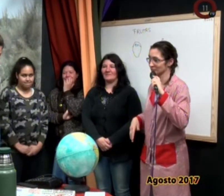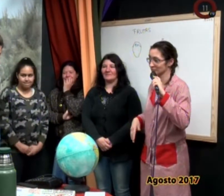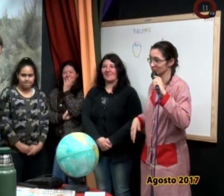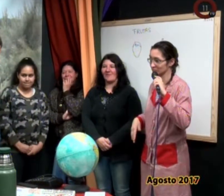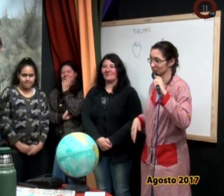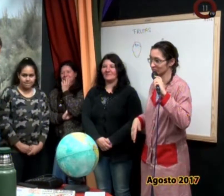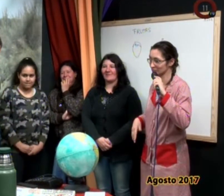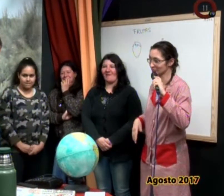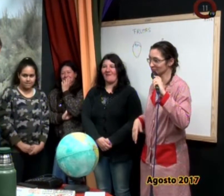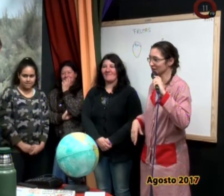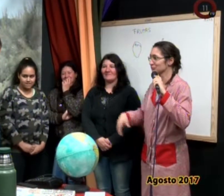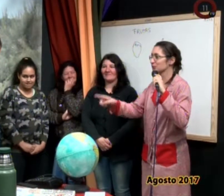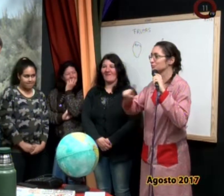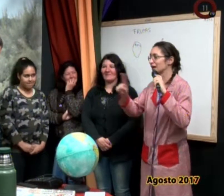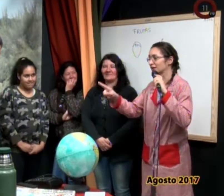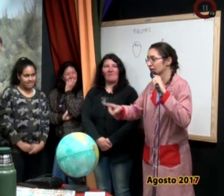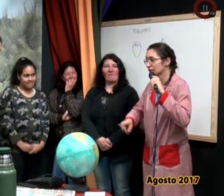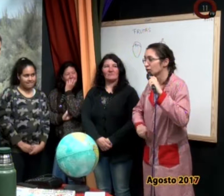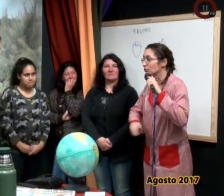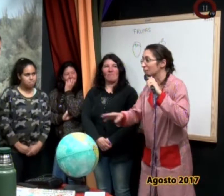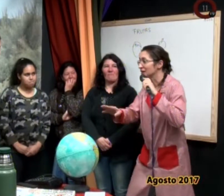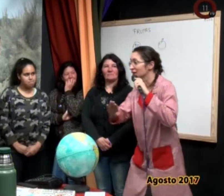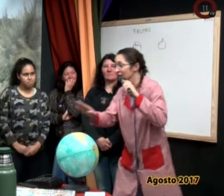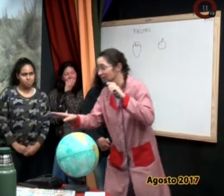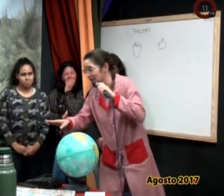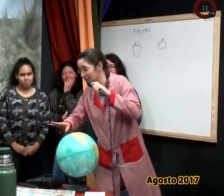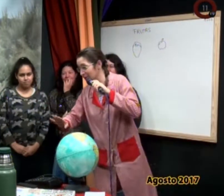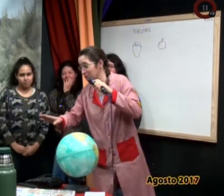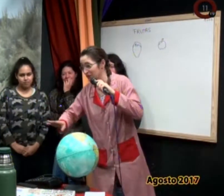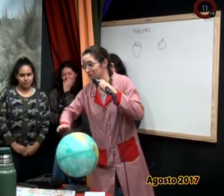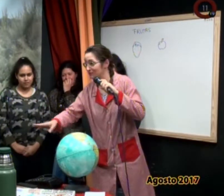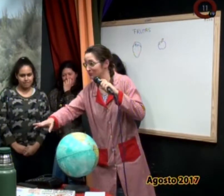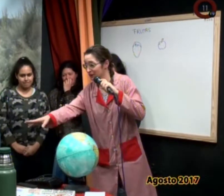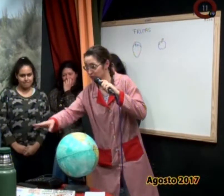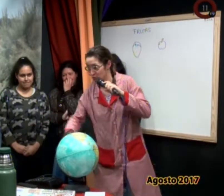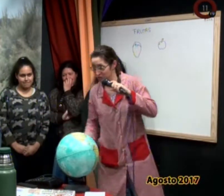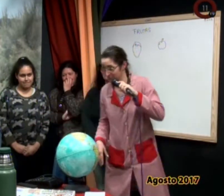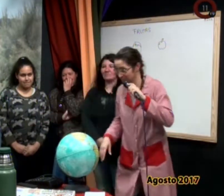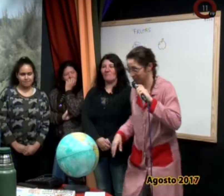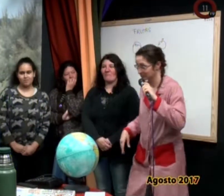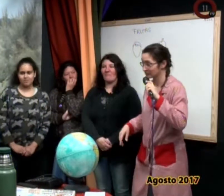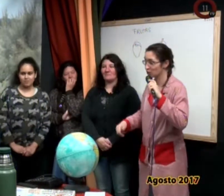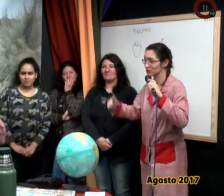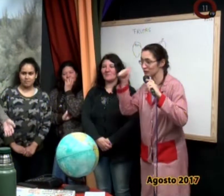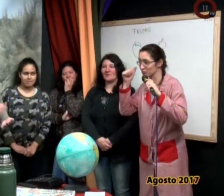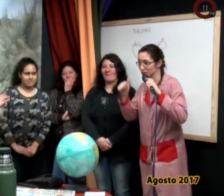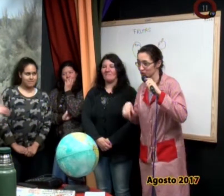agarro? ¿Para allá? ¿Por dónde agarro? ¿Qué hago? ¿Voy a un paseo? Bueno, Compañía del Este Te acaba de despedir Vas a manejar un COPSA COPSA rumbo a Montevideo